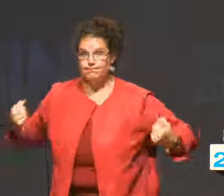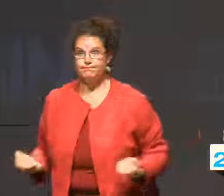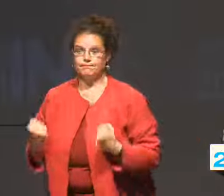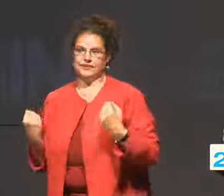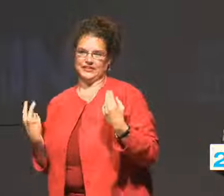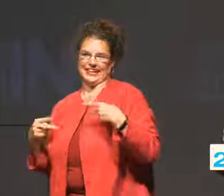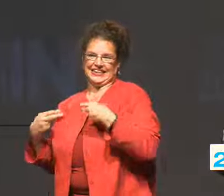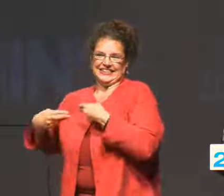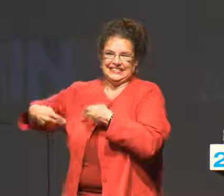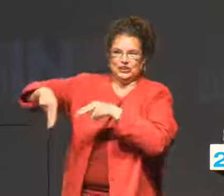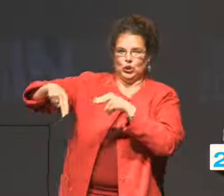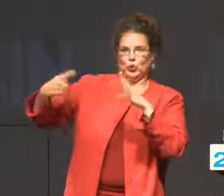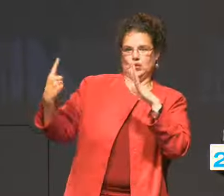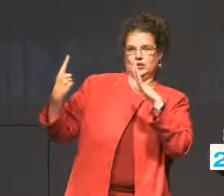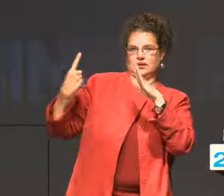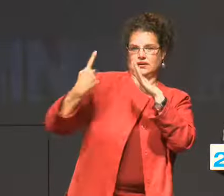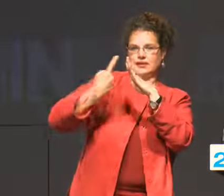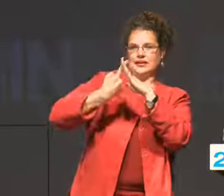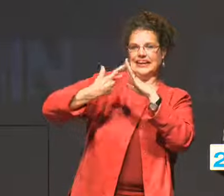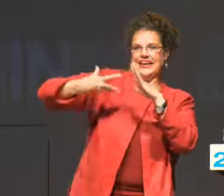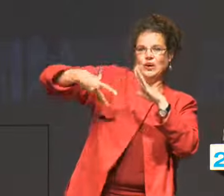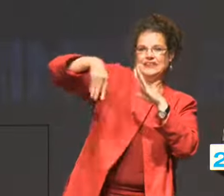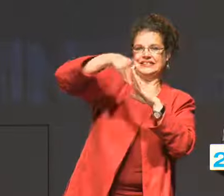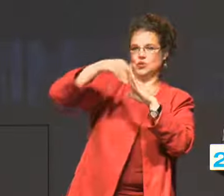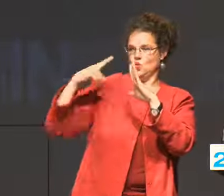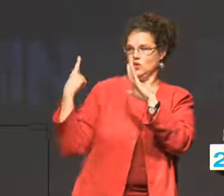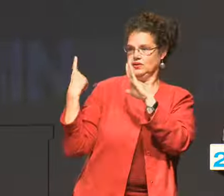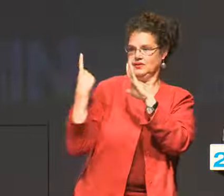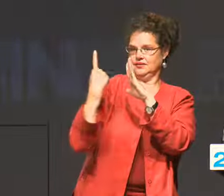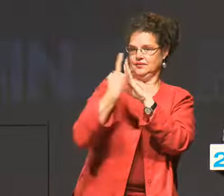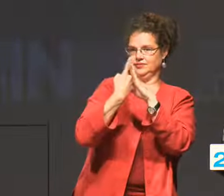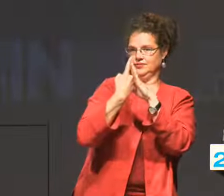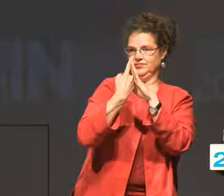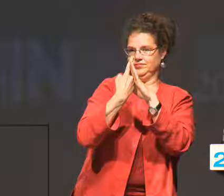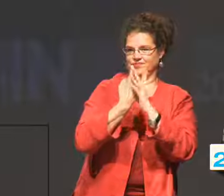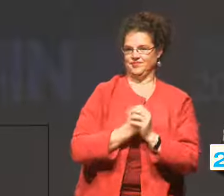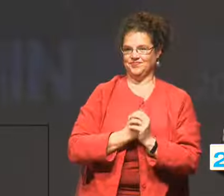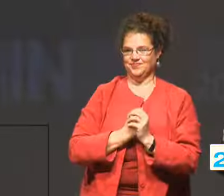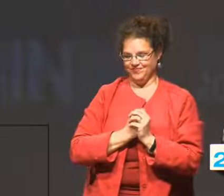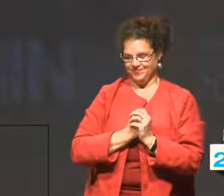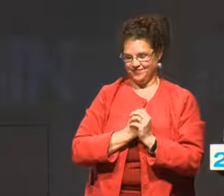Und damit hat sich auch ein Prozess ergeben,